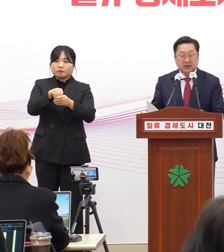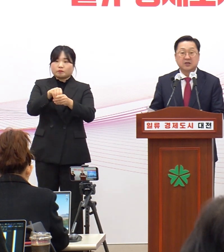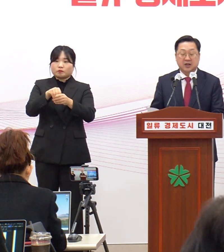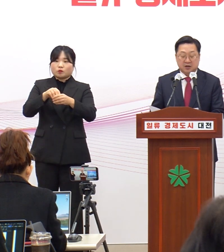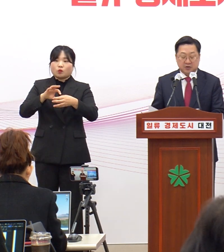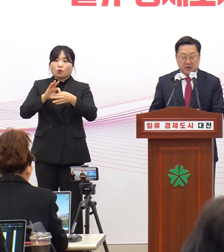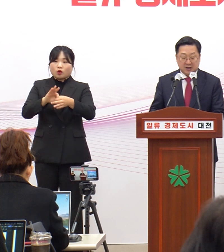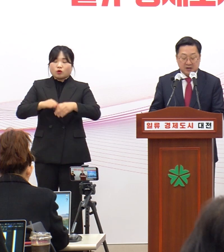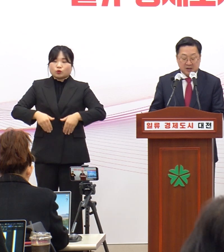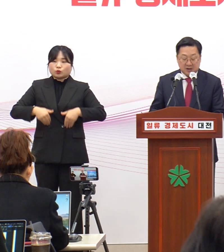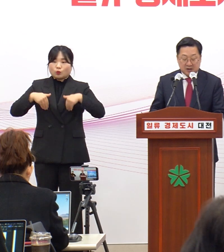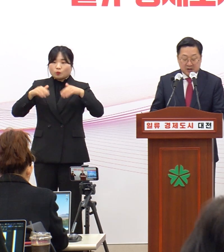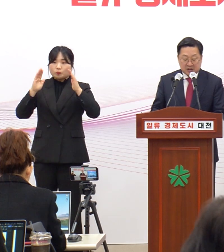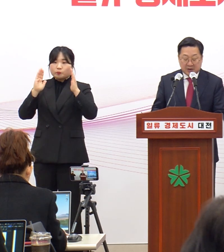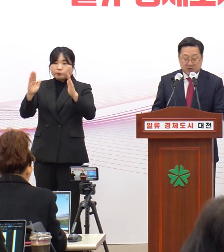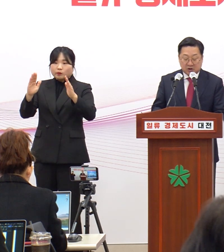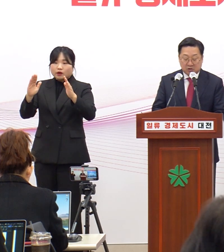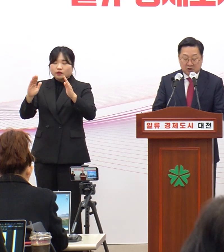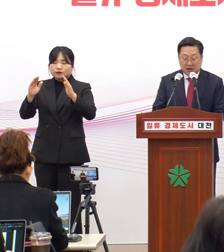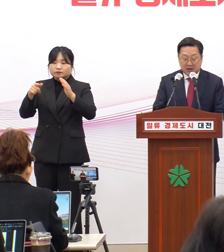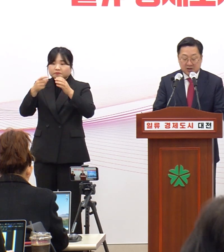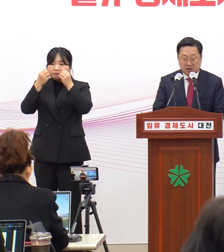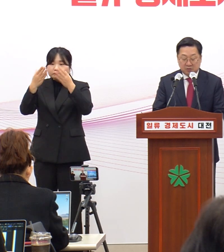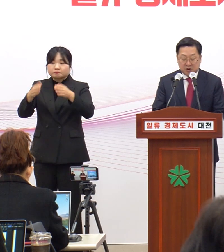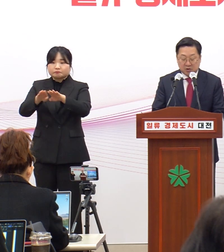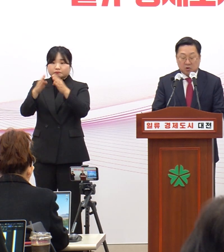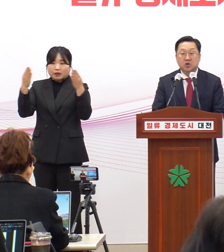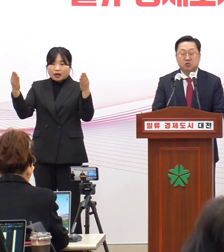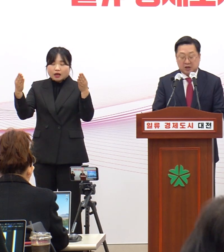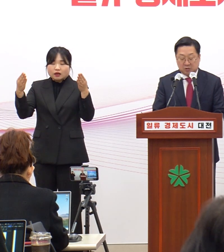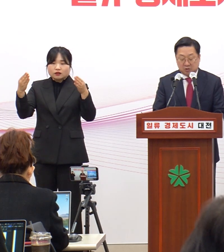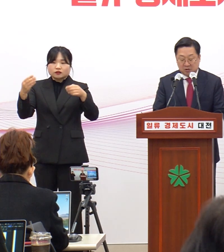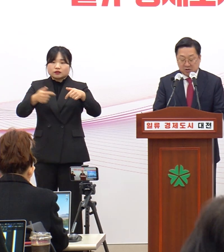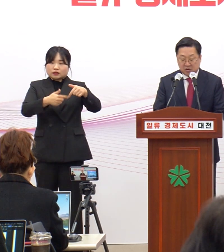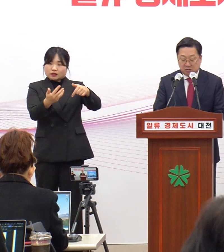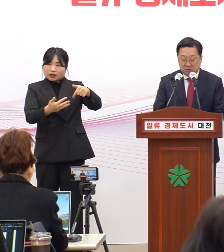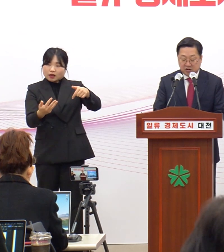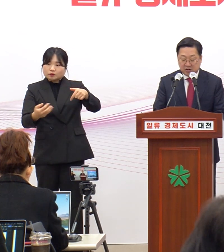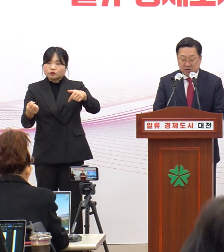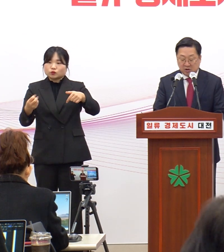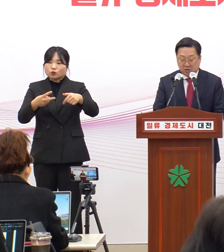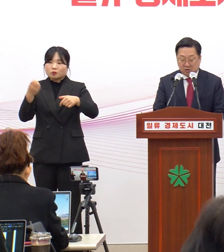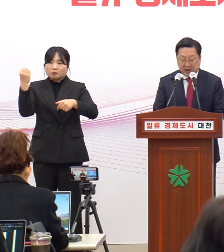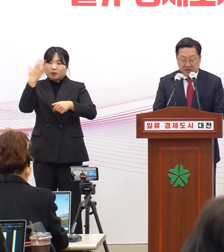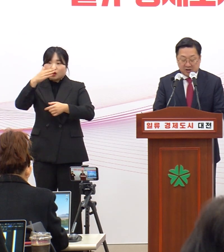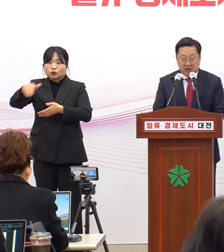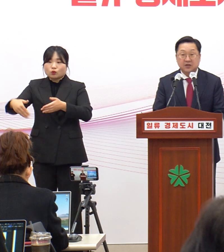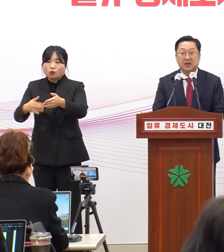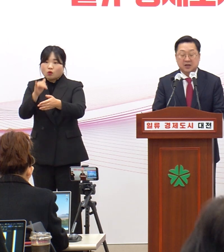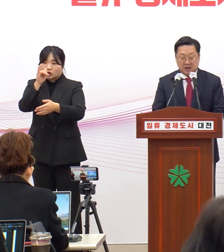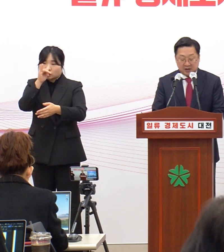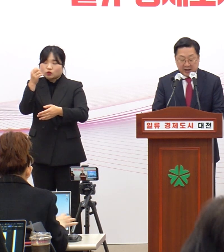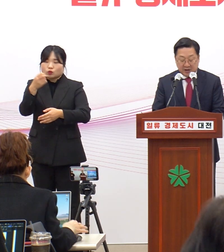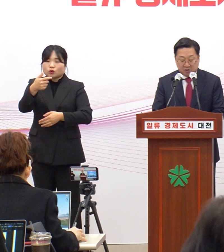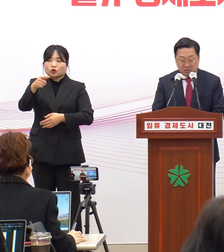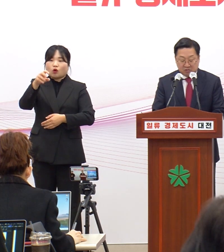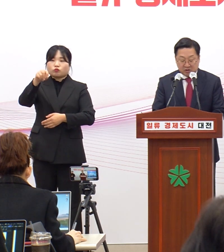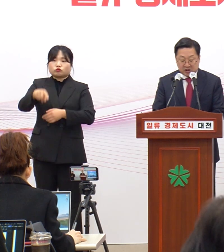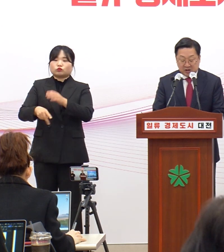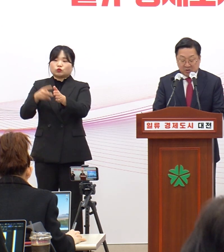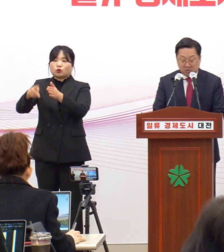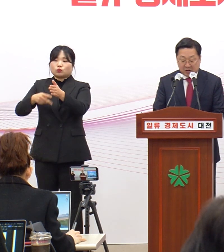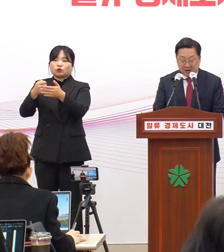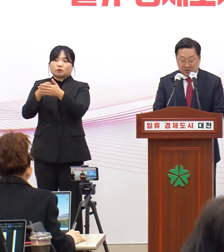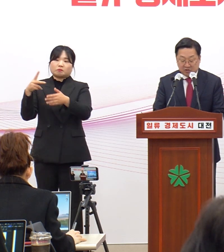진입로 개설 사업은 갑천과 천변 고속화도로, 경부선 철도로 단절된